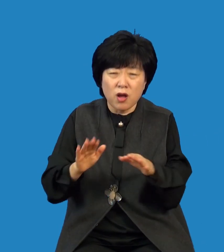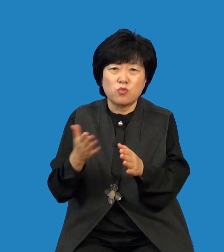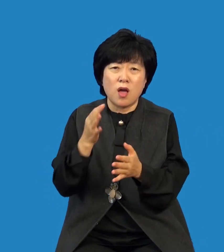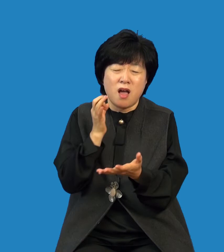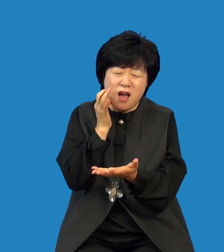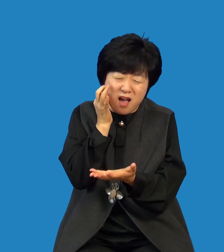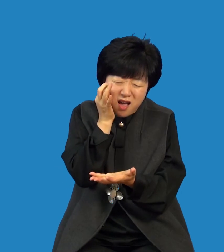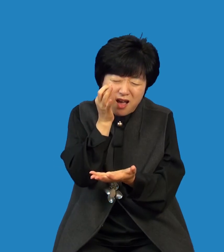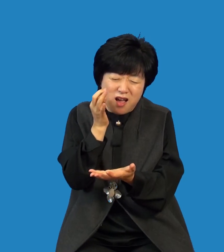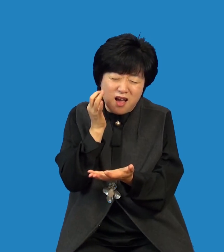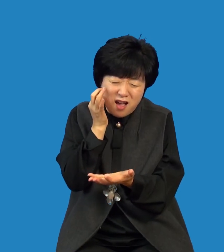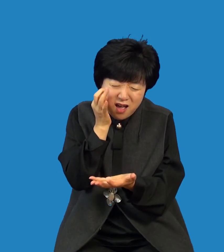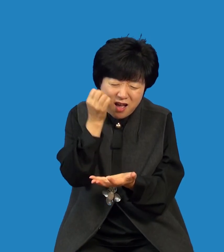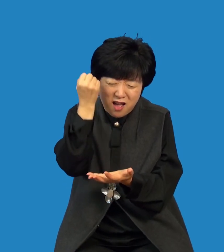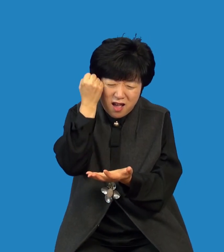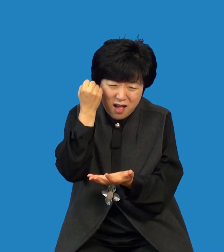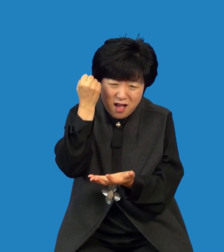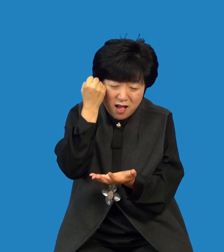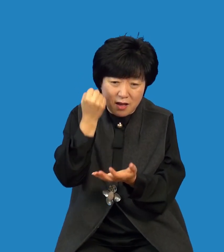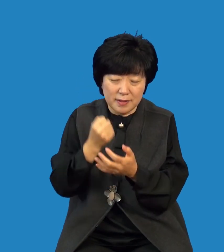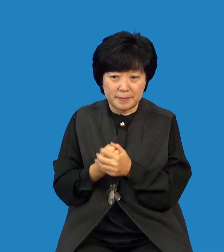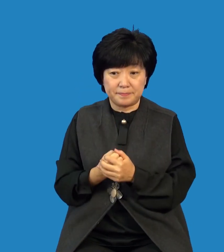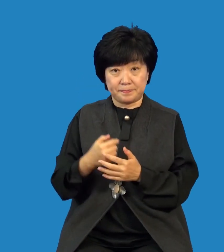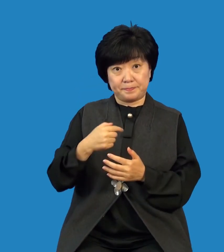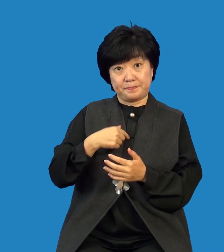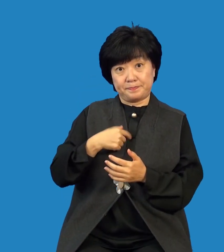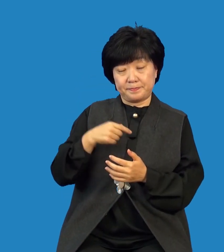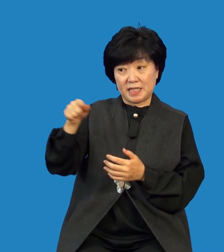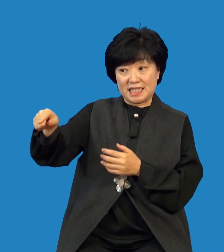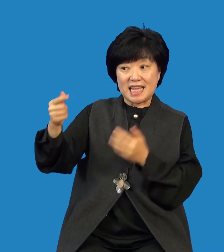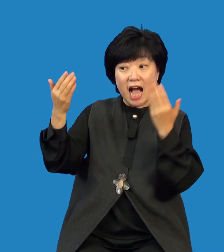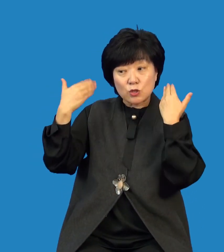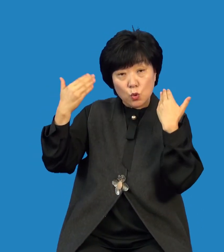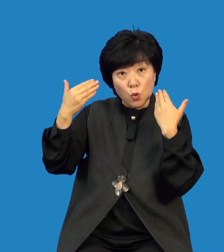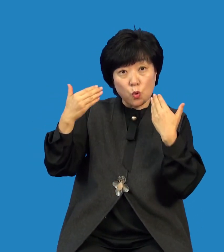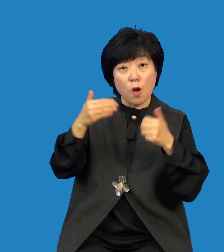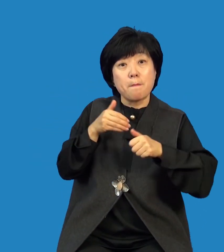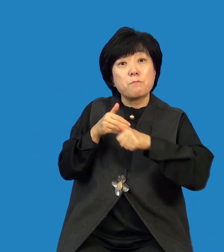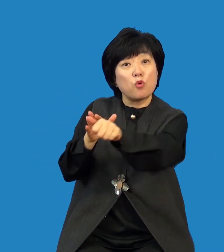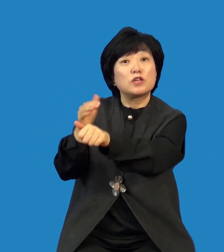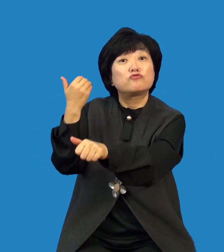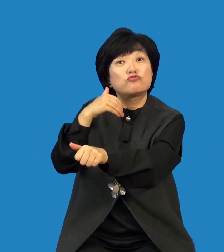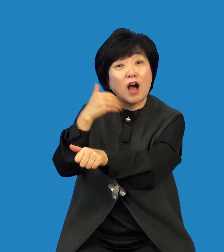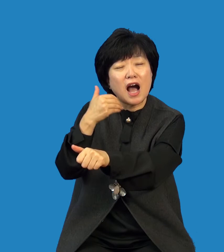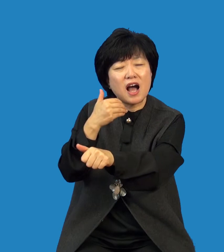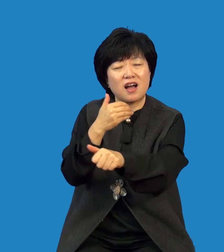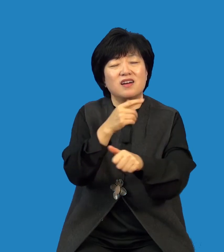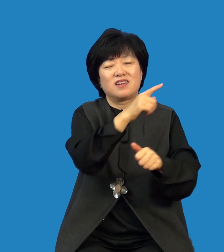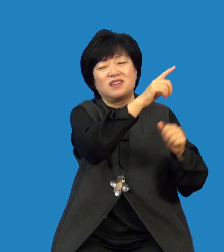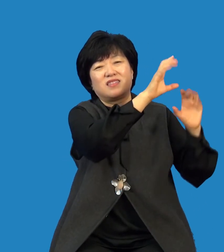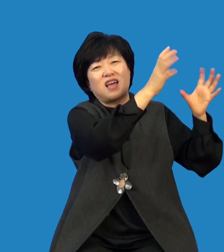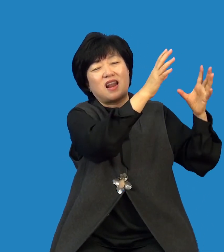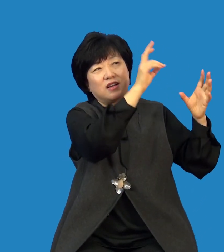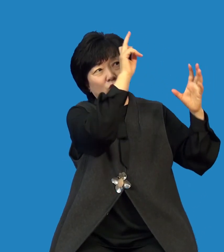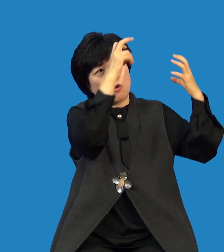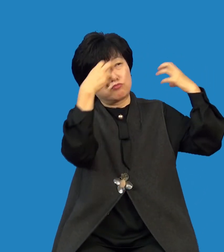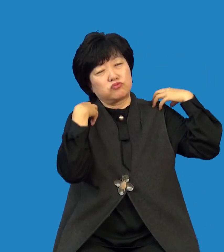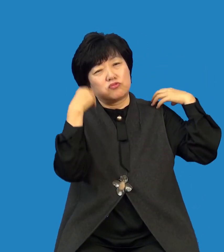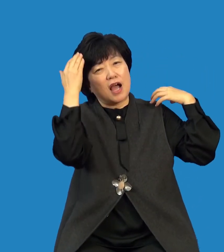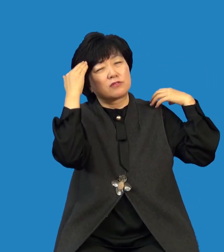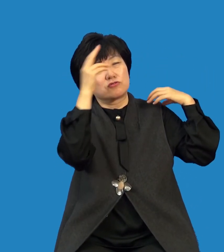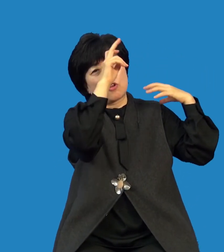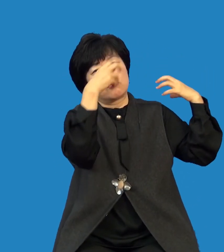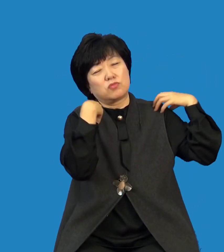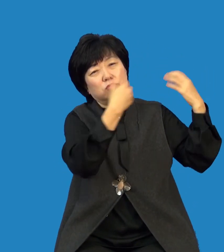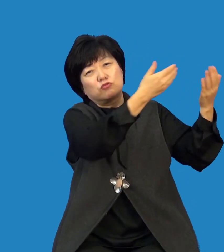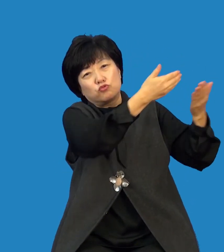근데 저희가 다녔던 학교는 한 6년 차까지는 그 파이낸셜 서포트를 다 해줘요. 학비도 다 장학금으로 주고 강의할 수 있게